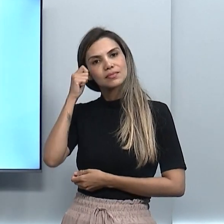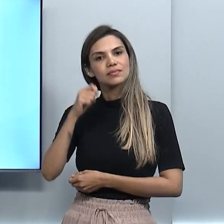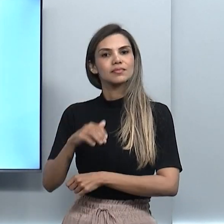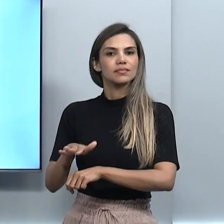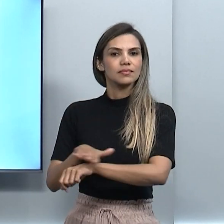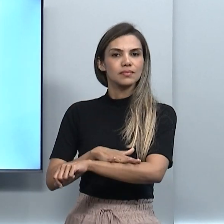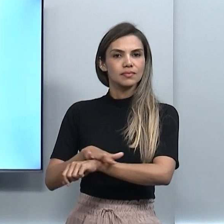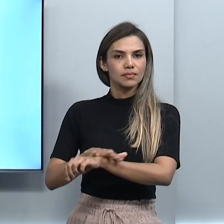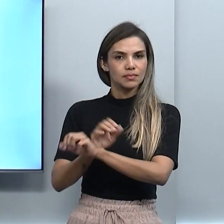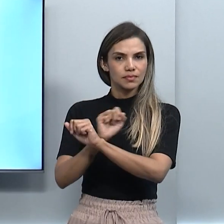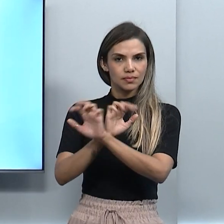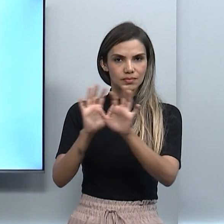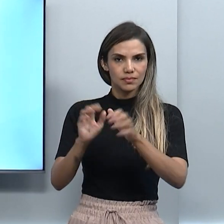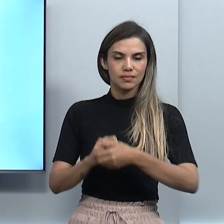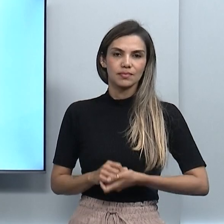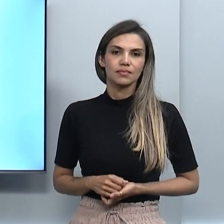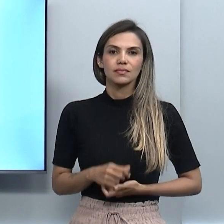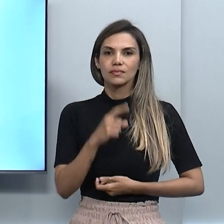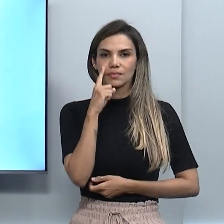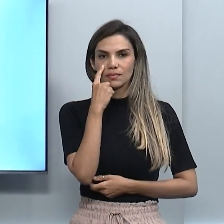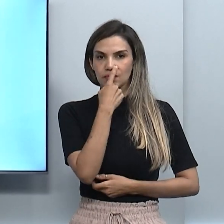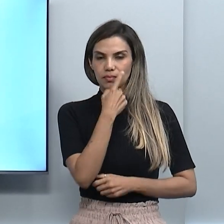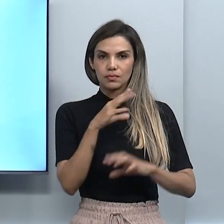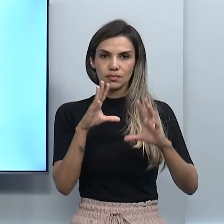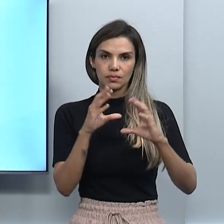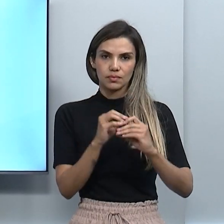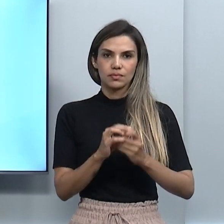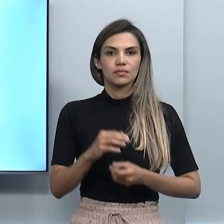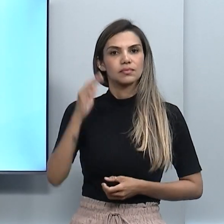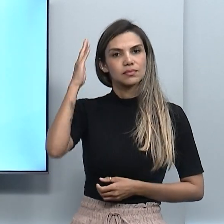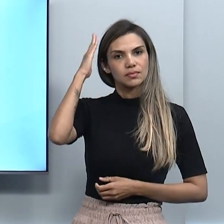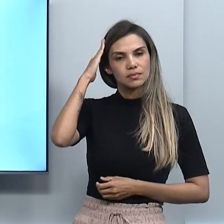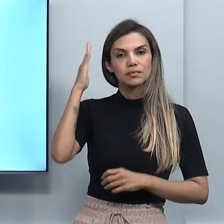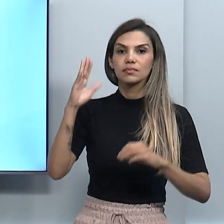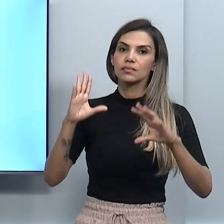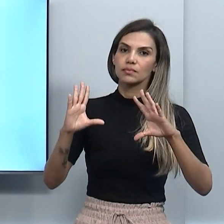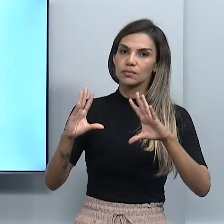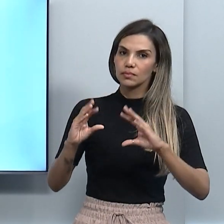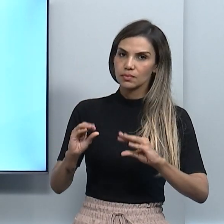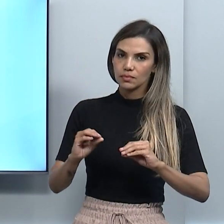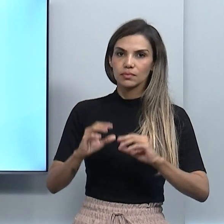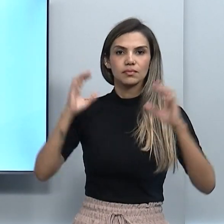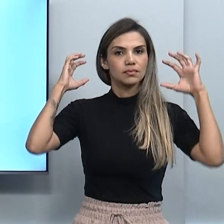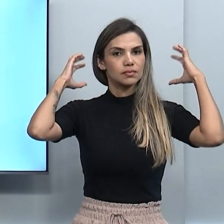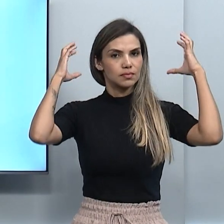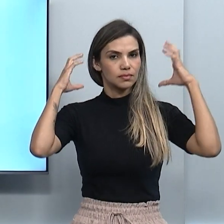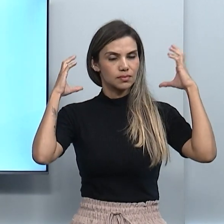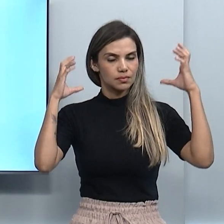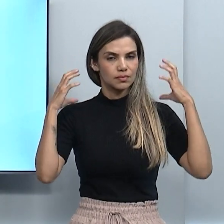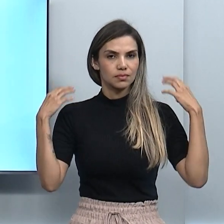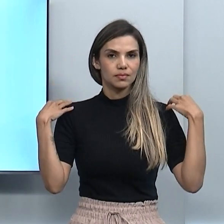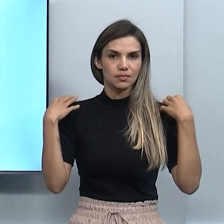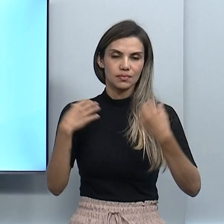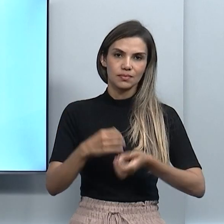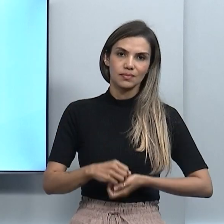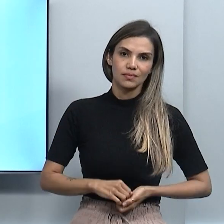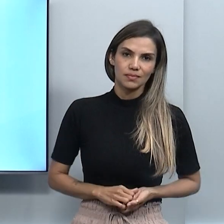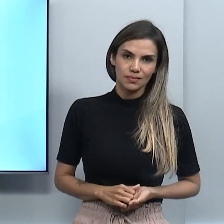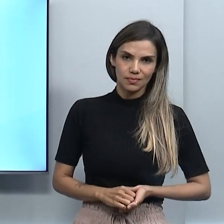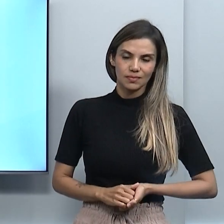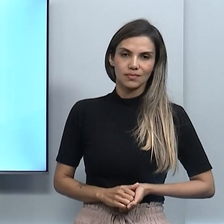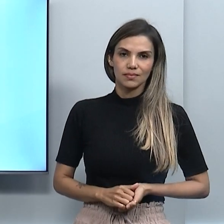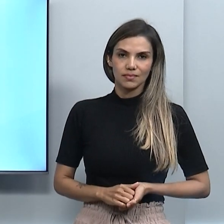de traços negros e pele clara, meus olhos são escuros, meus cabelos são escuros, cacheados, à altura dos